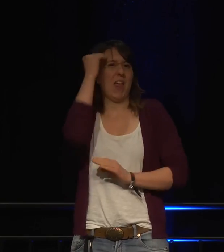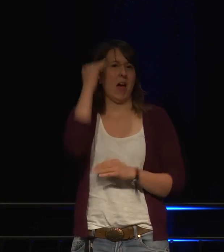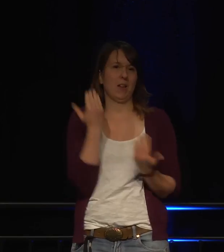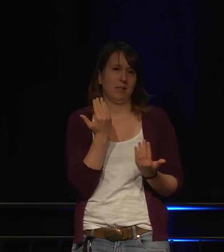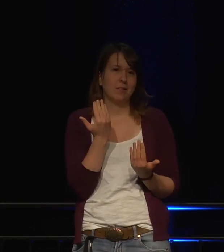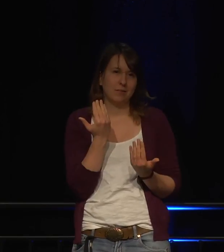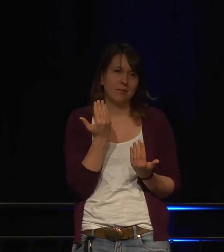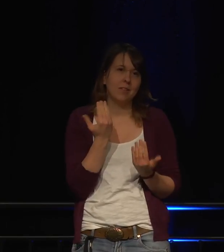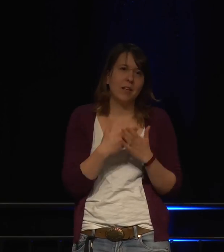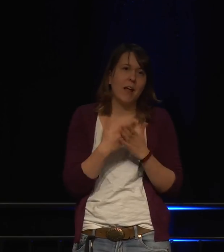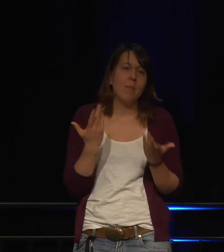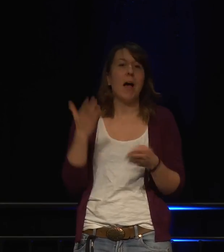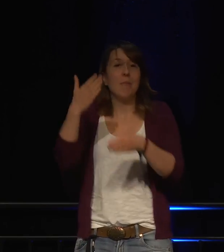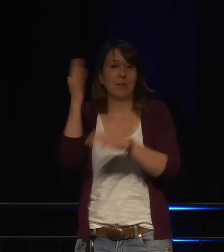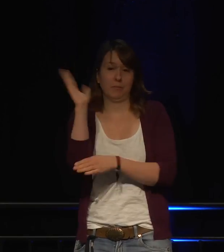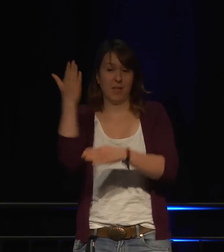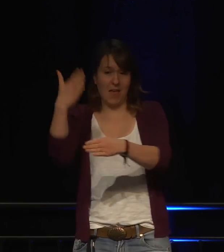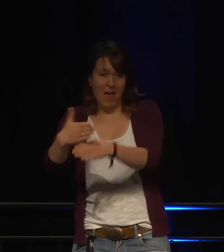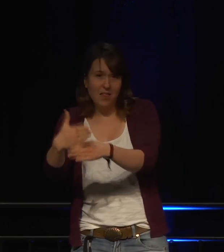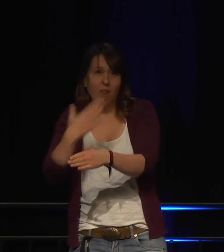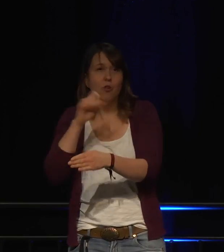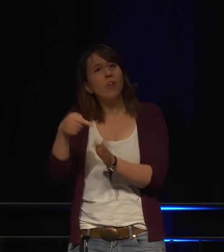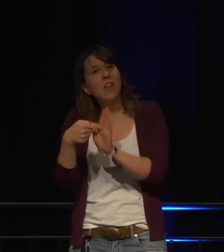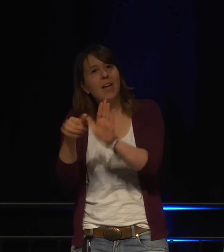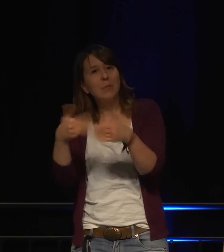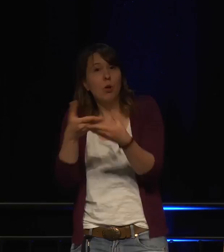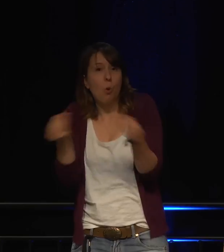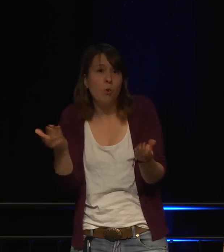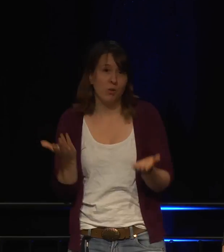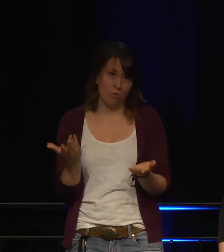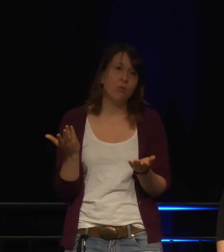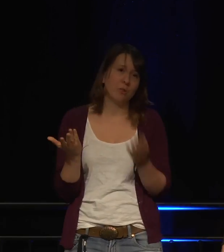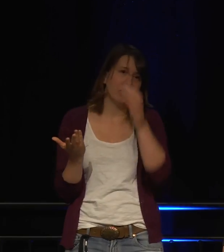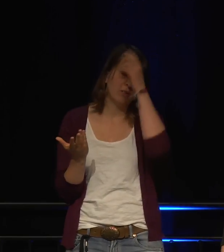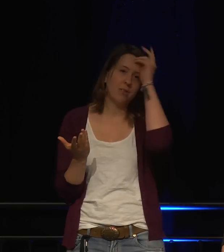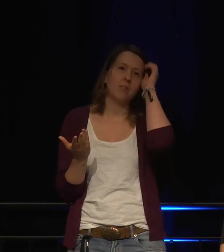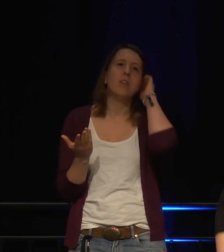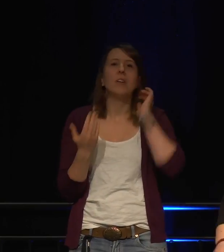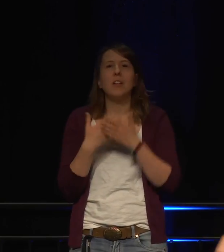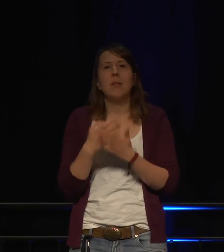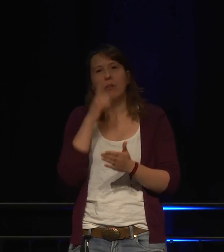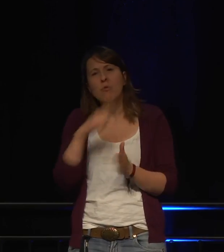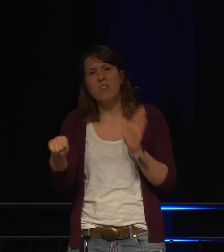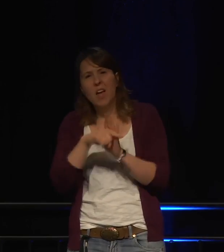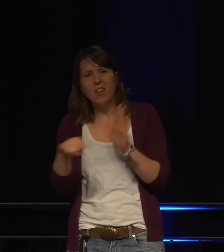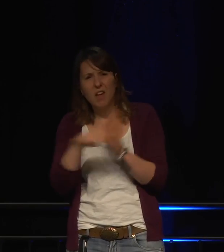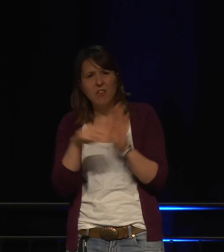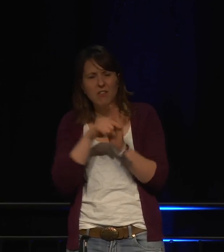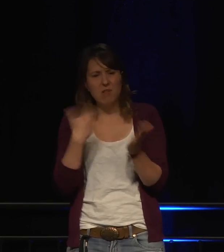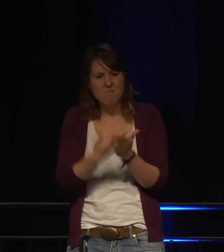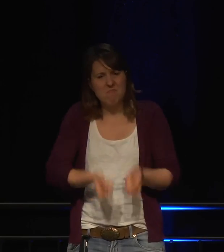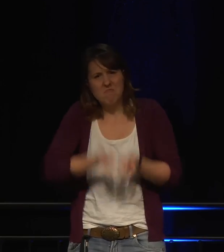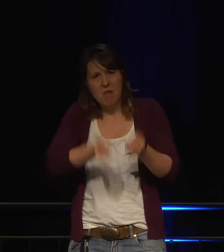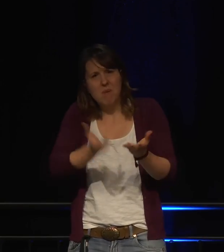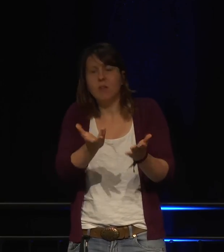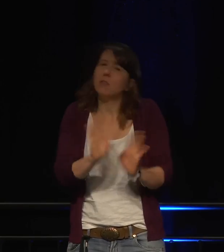primer paso al aprendizaje. Voy a hablar también sobre soluciones y no voy